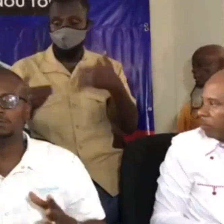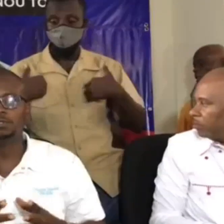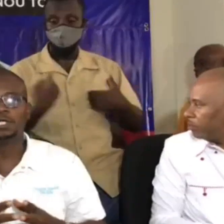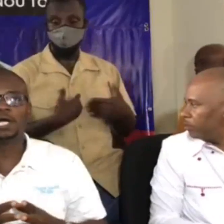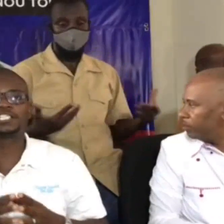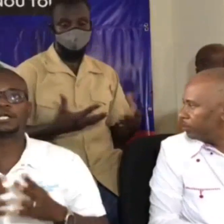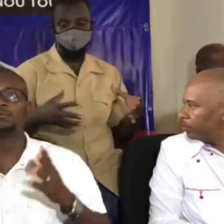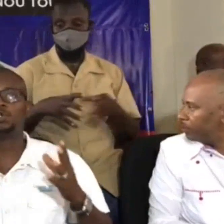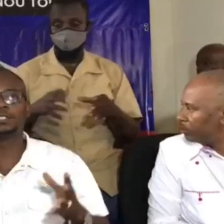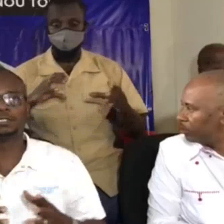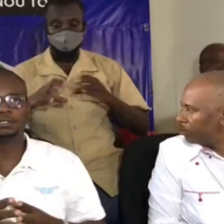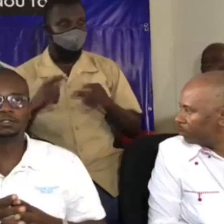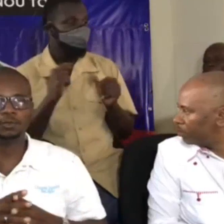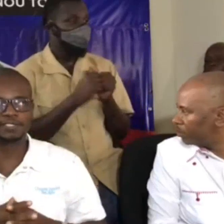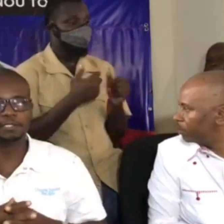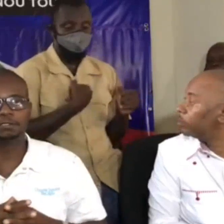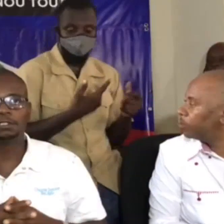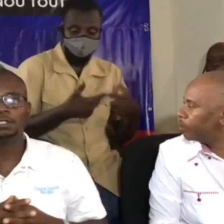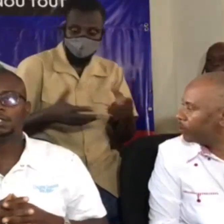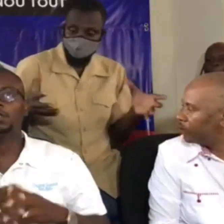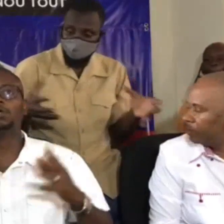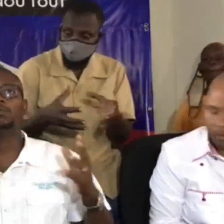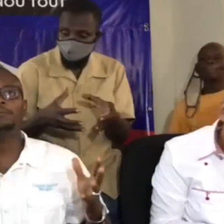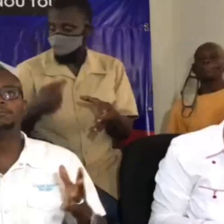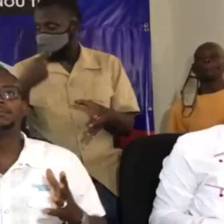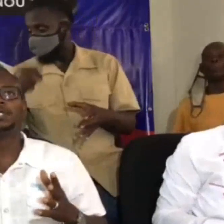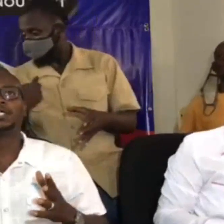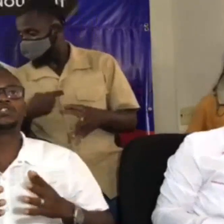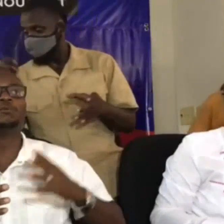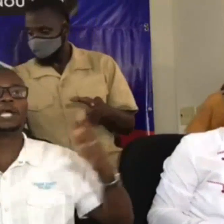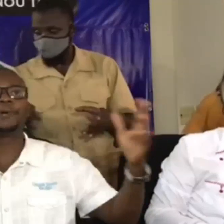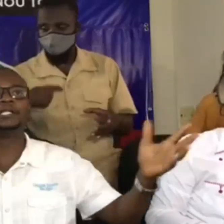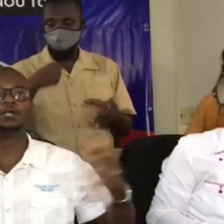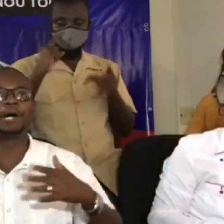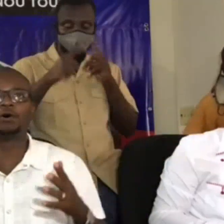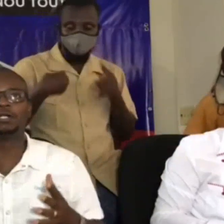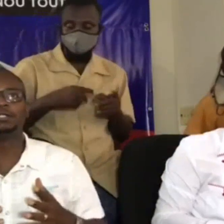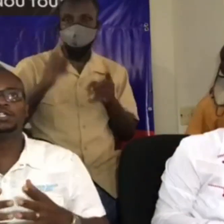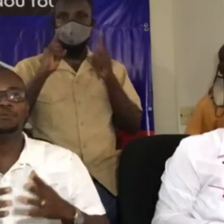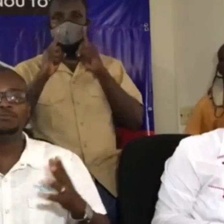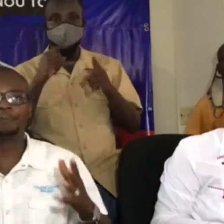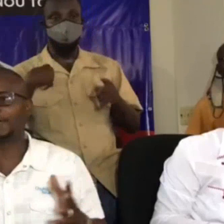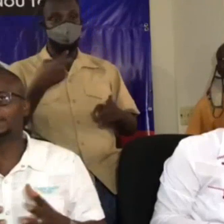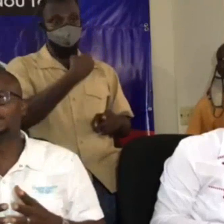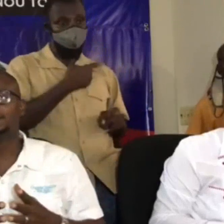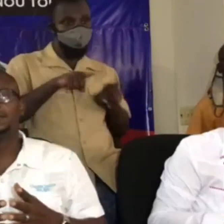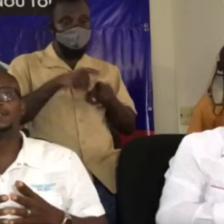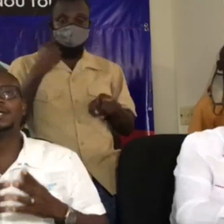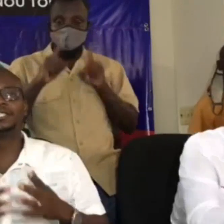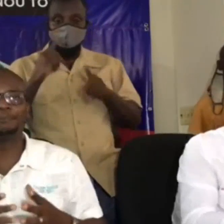toujours suivre nous à chaque mot d'ordre que nous lançons. Donc nous-mêmes, question nous a parlé l'autre parole, nous-mêmes nous parlons